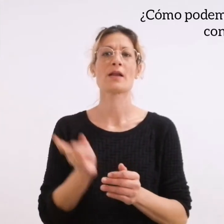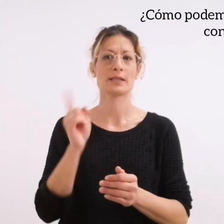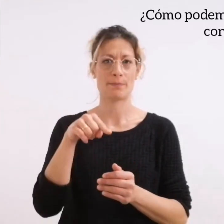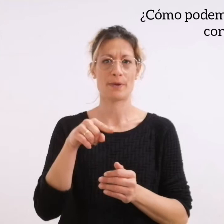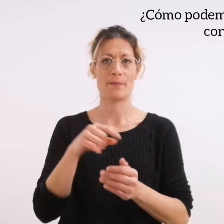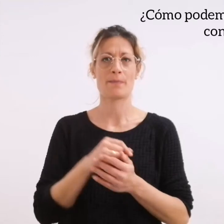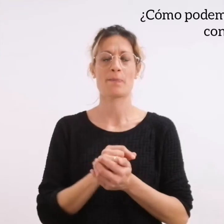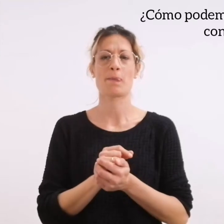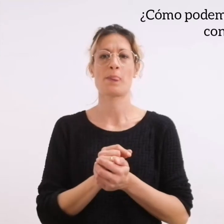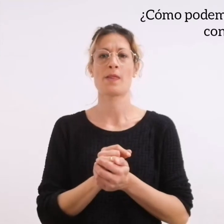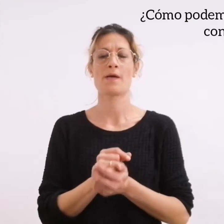es